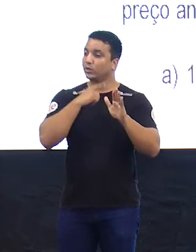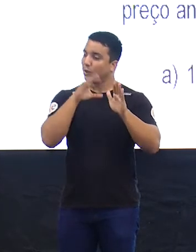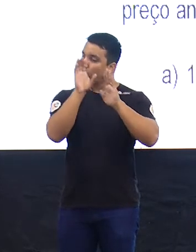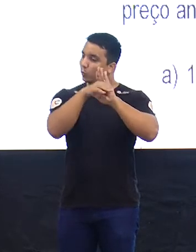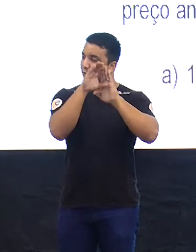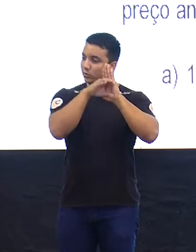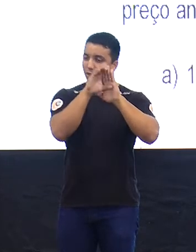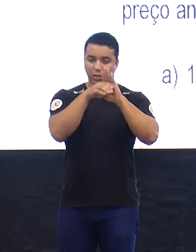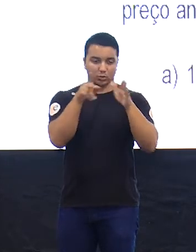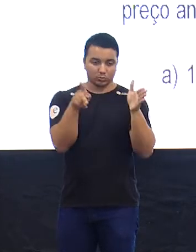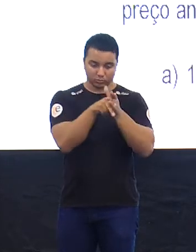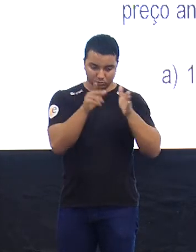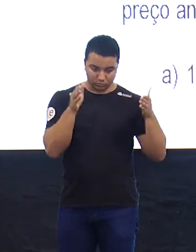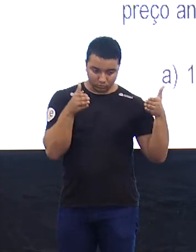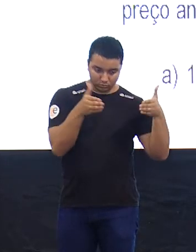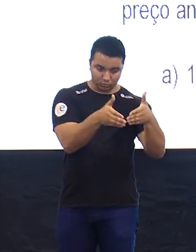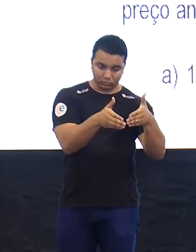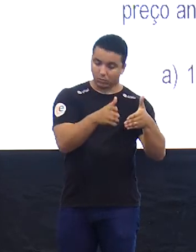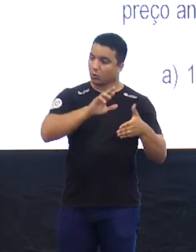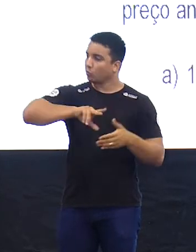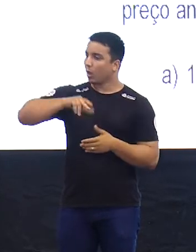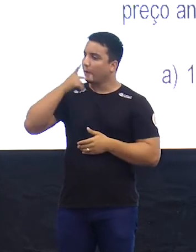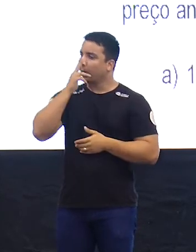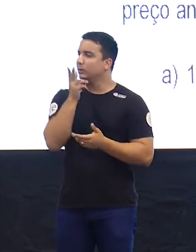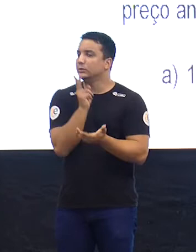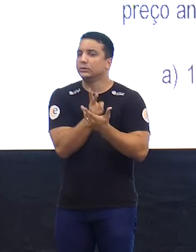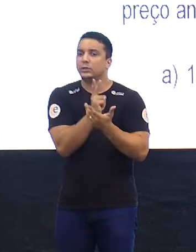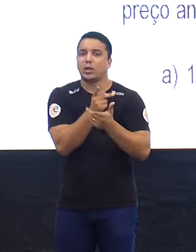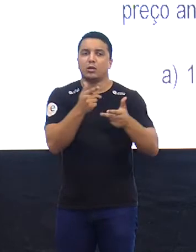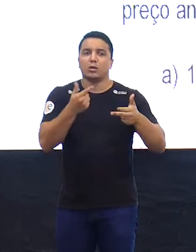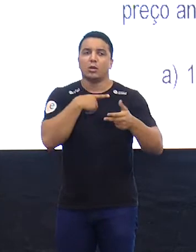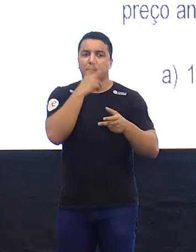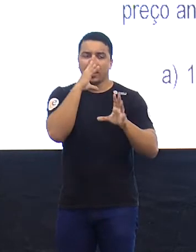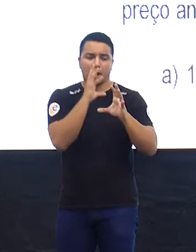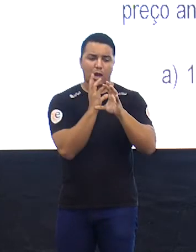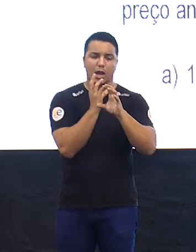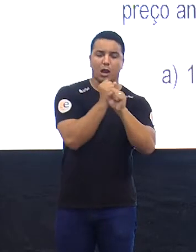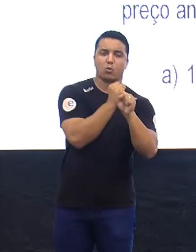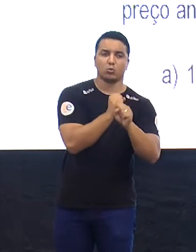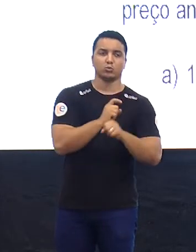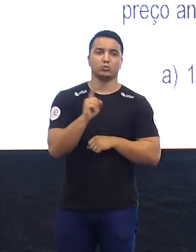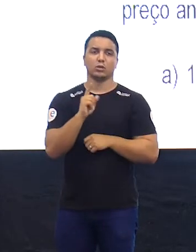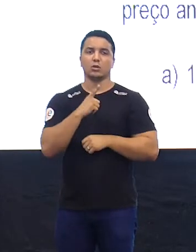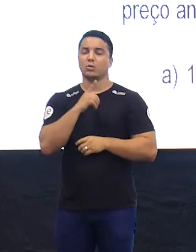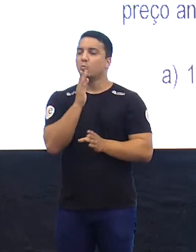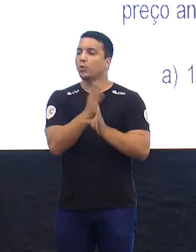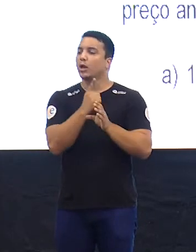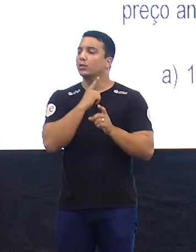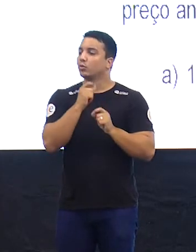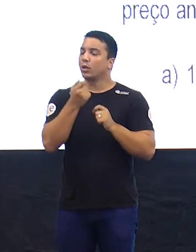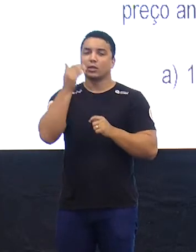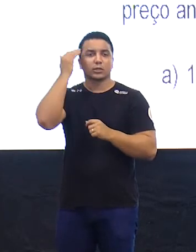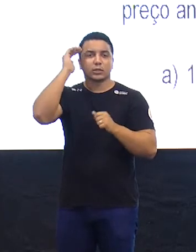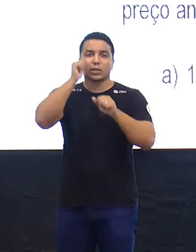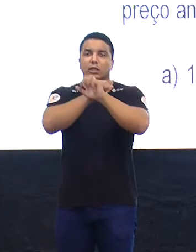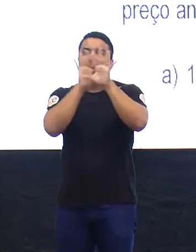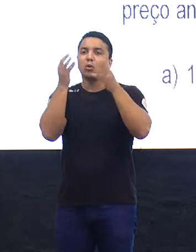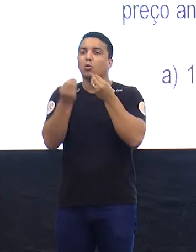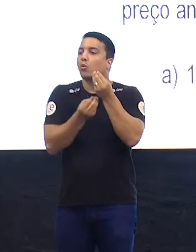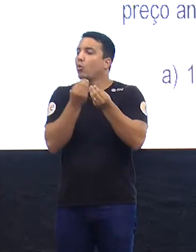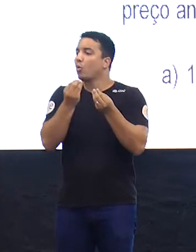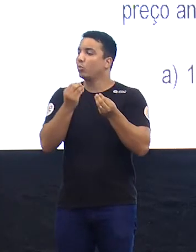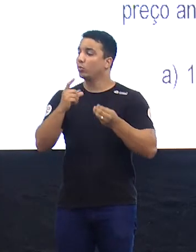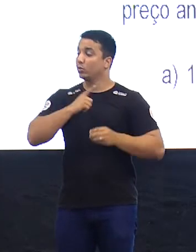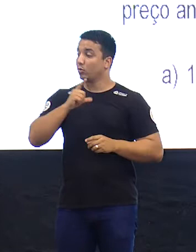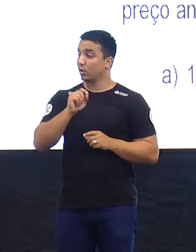conceitual. Não é uma questão que envolva muito cálculo. Eu só quero que vocês entendam o quê? O que